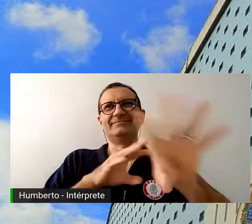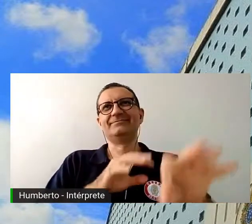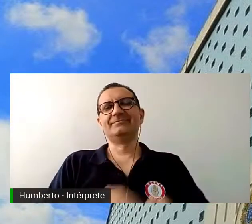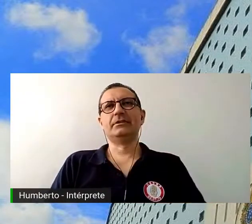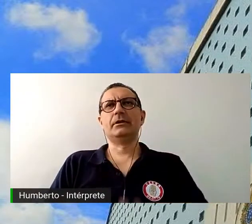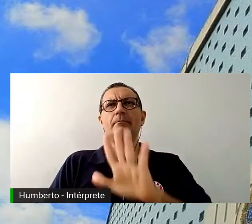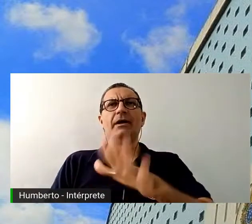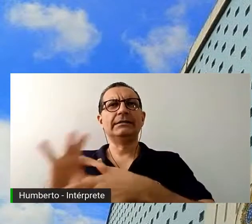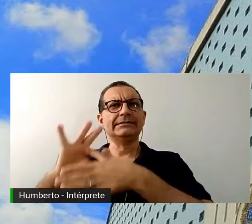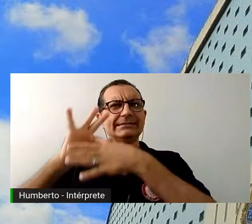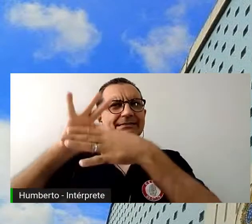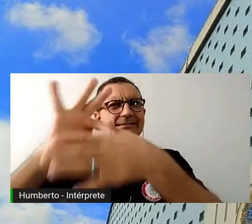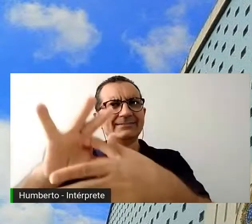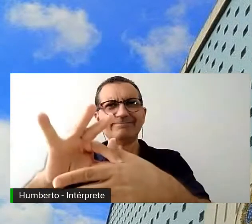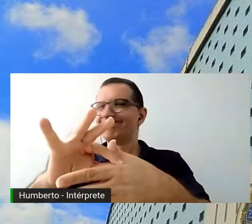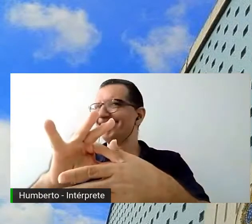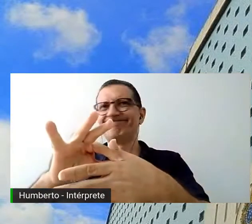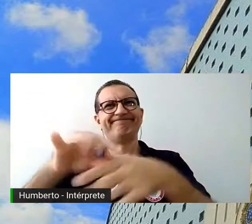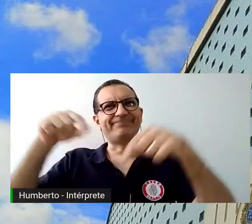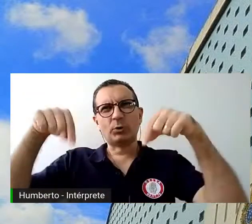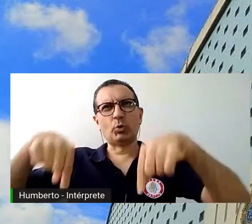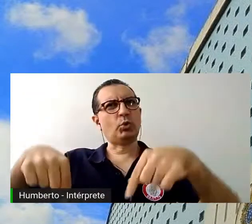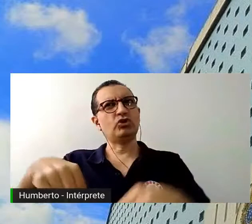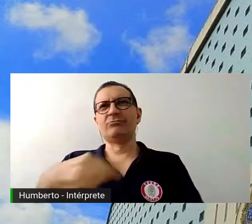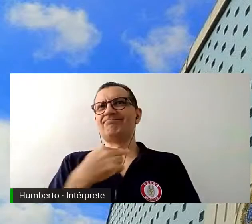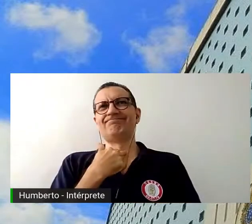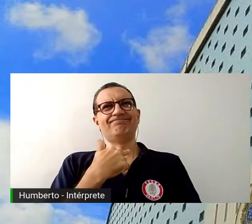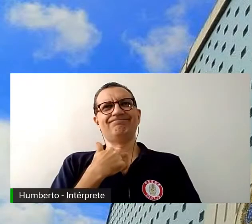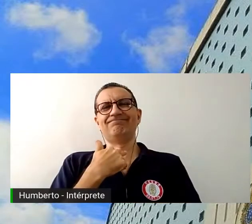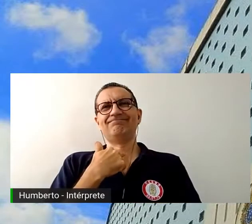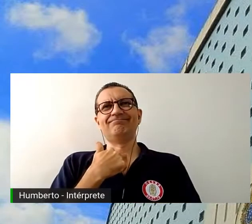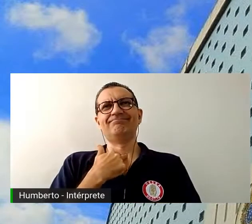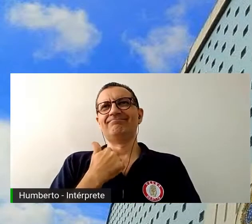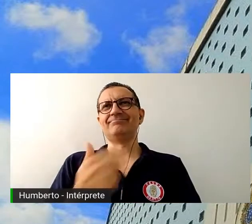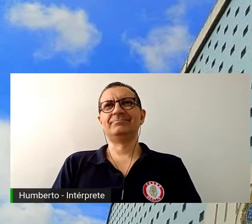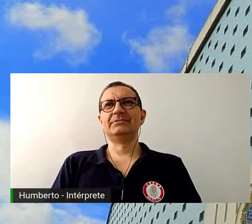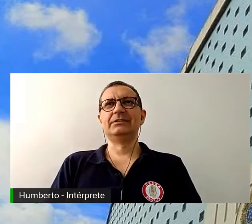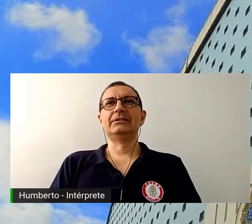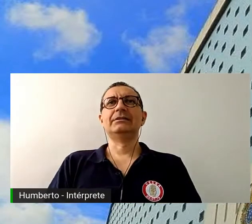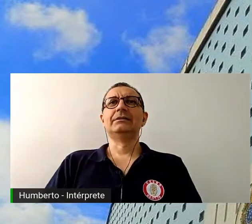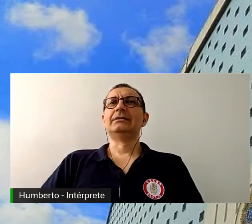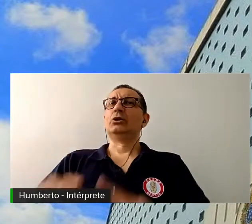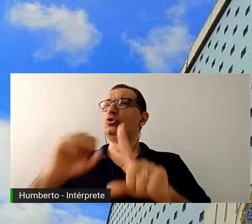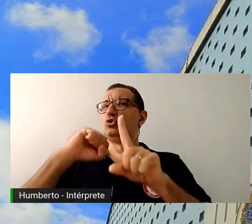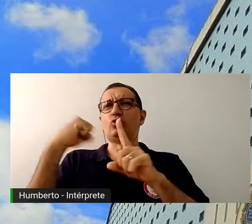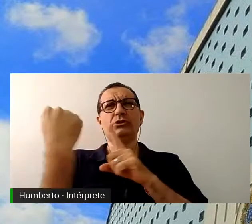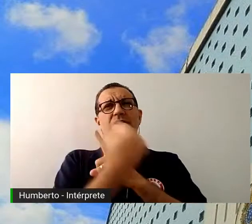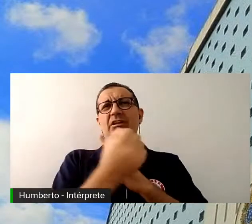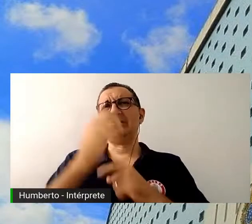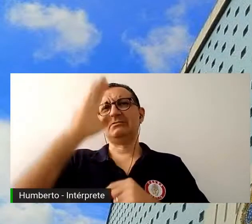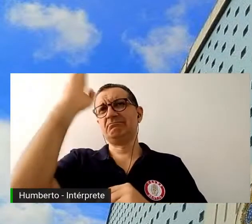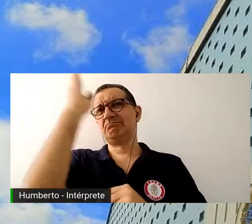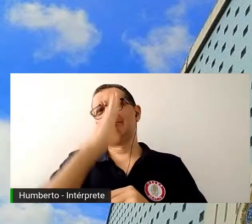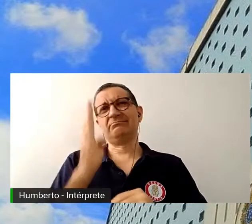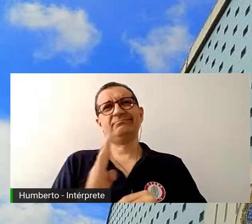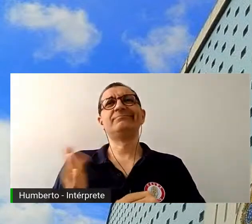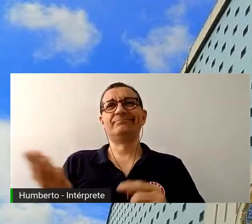para toda a sociedade global, no contexto geral, até mesmo aqueles países que estão no processo de vacinação mais